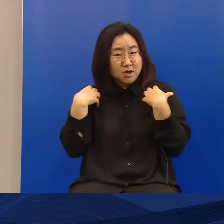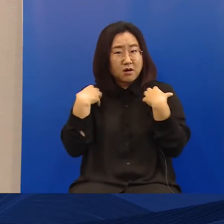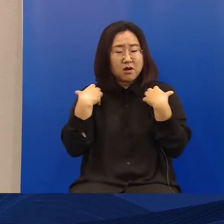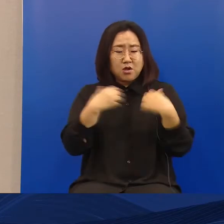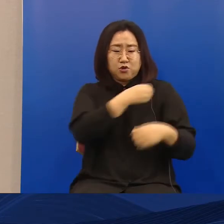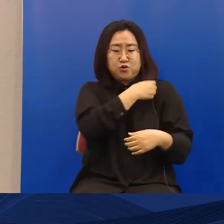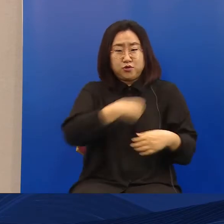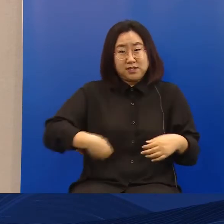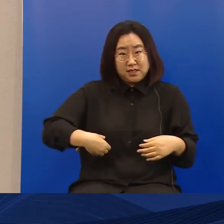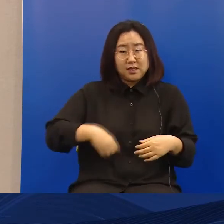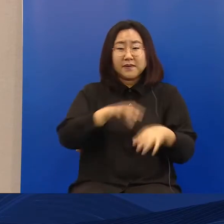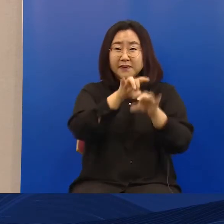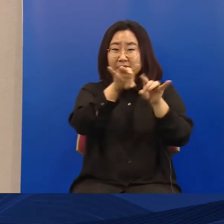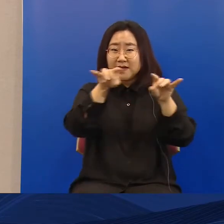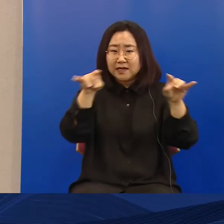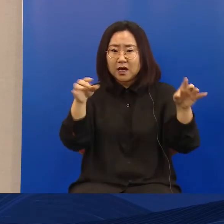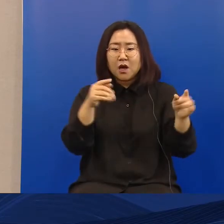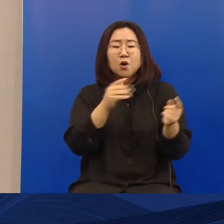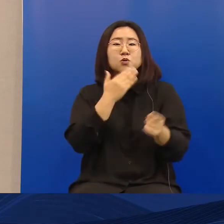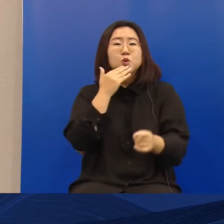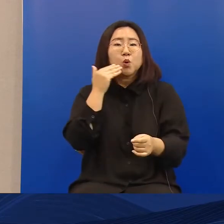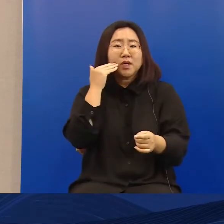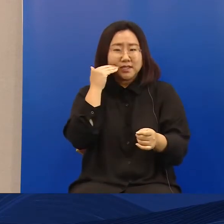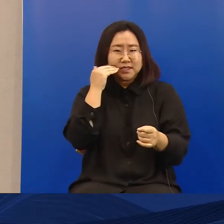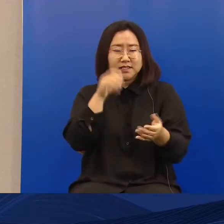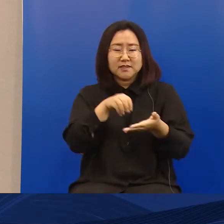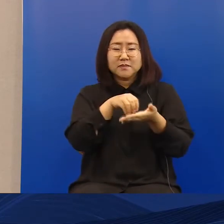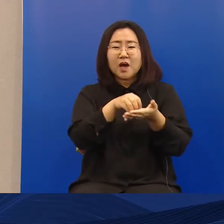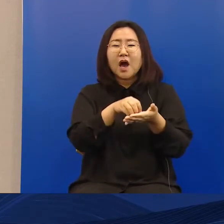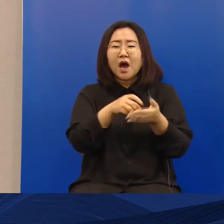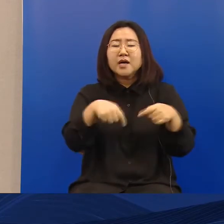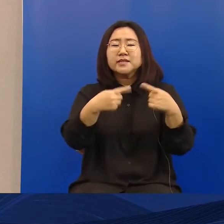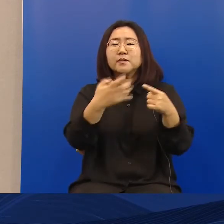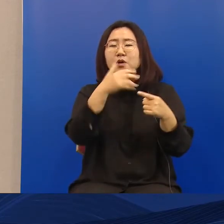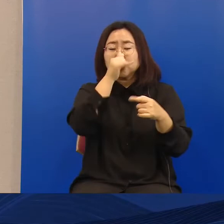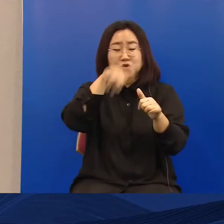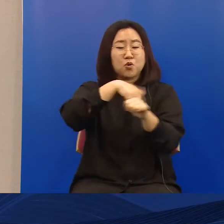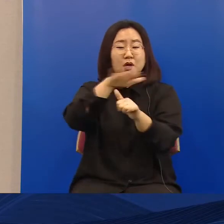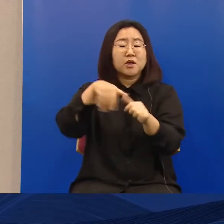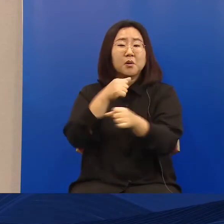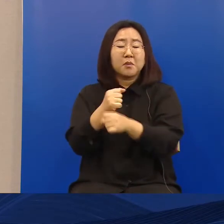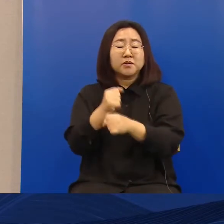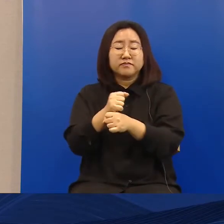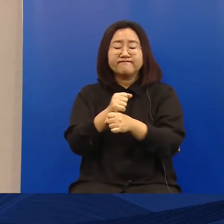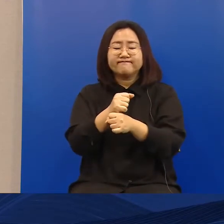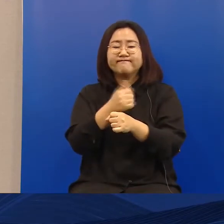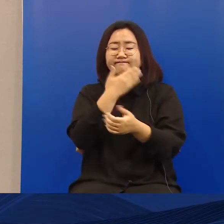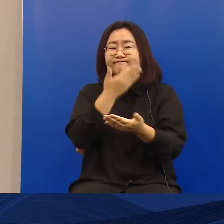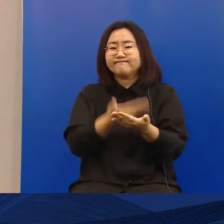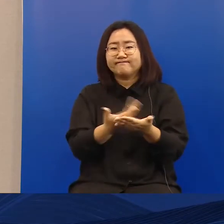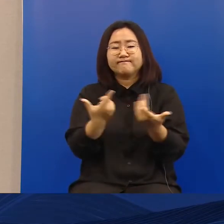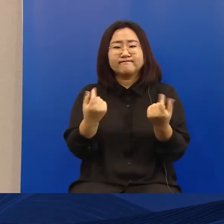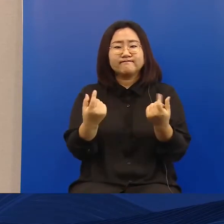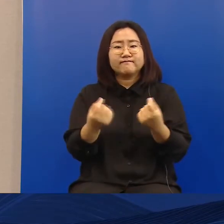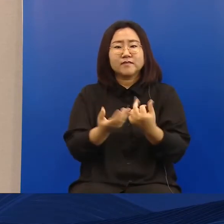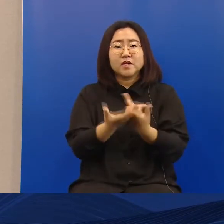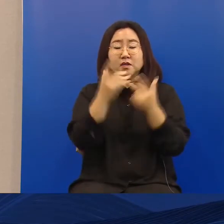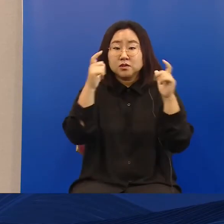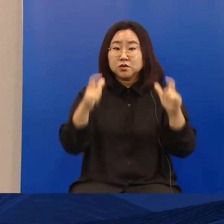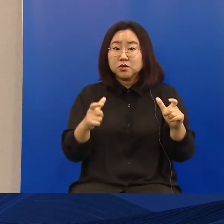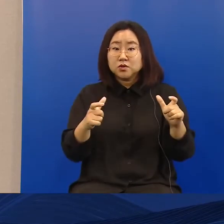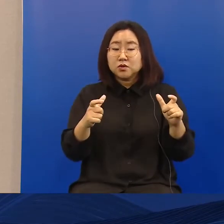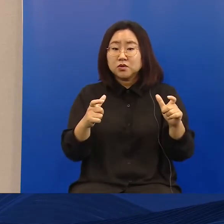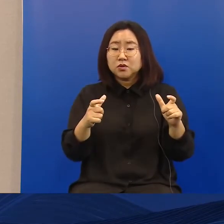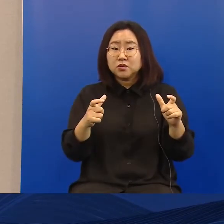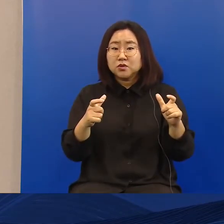군청, 주민센터까지 농인들이 접근할 수 있는 그런 환경들이 만들어질 거라고 보지만 저는 좀 더 적극적으로 제주도가